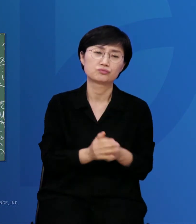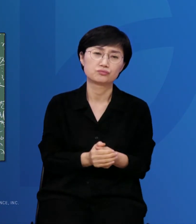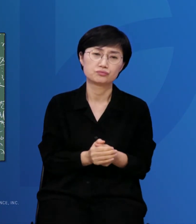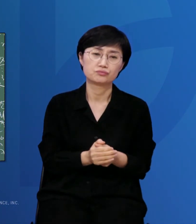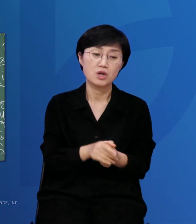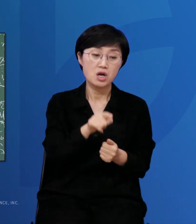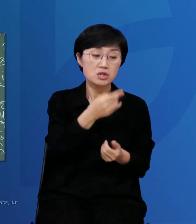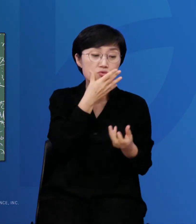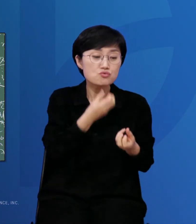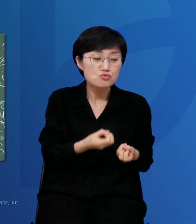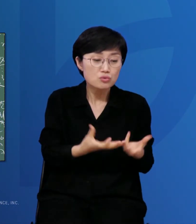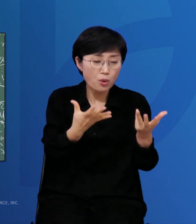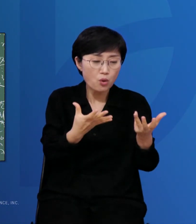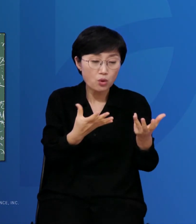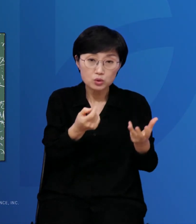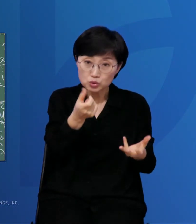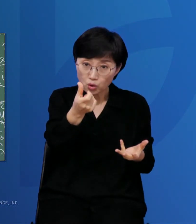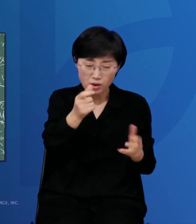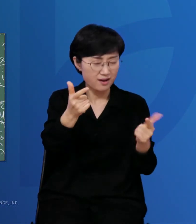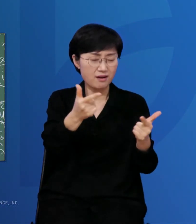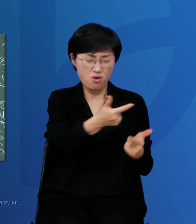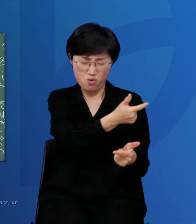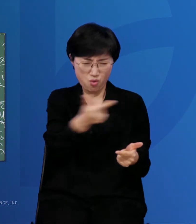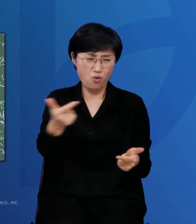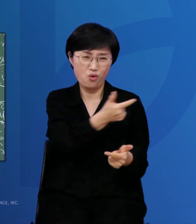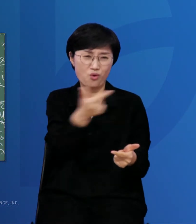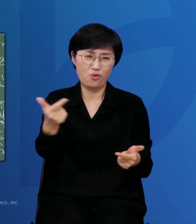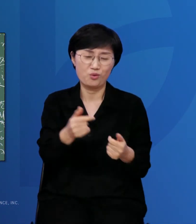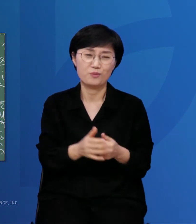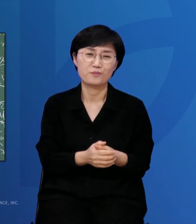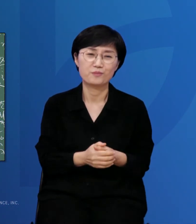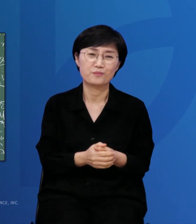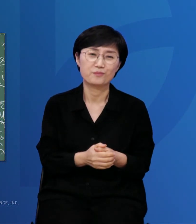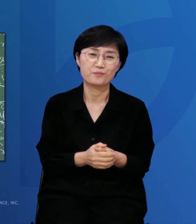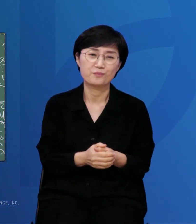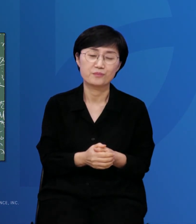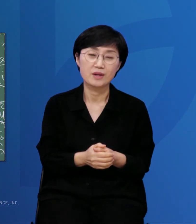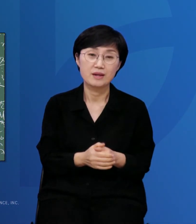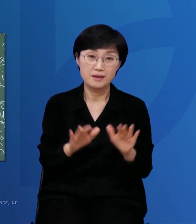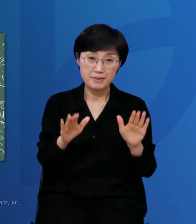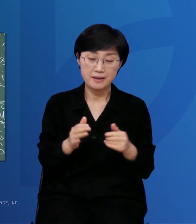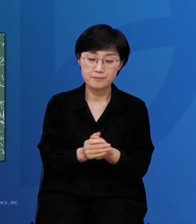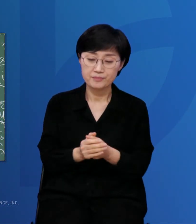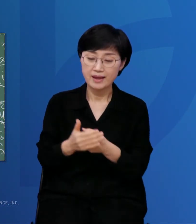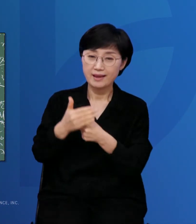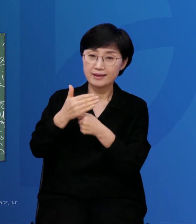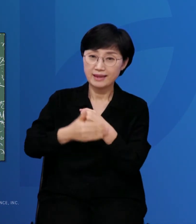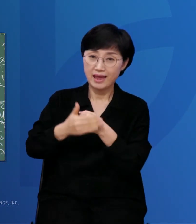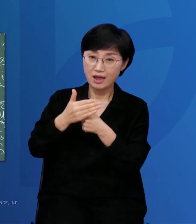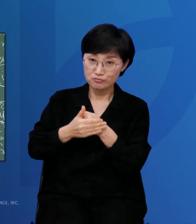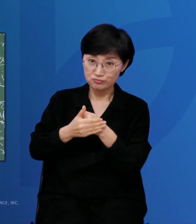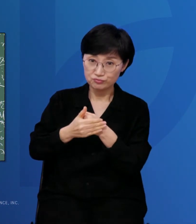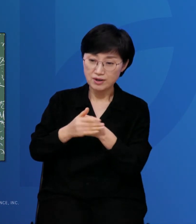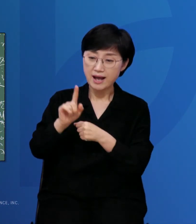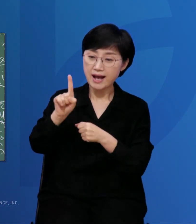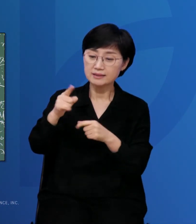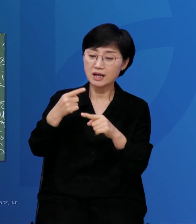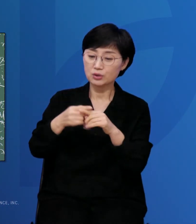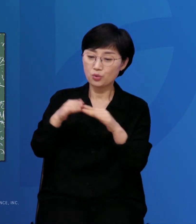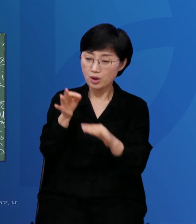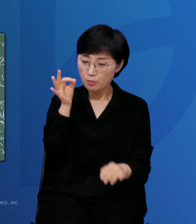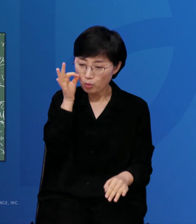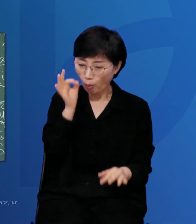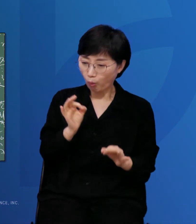축복이 작은 축복이 아닙니다. 这个祝福不是什么小祝福呀。 대구에 한학교에 나 깜짝 놀랐어요.